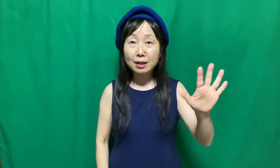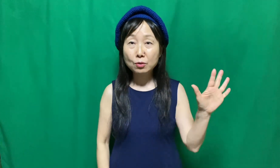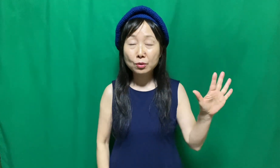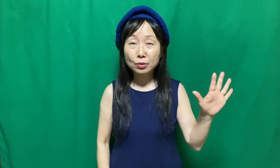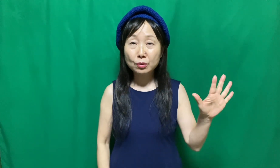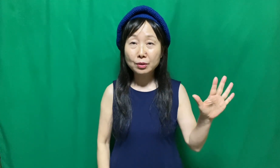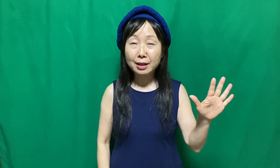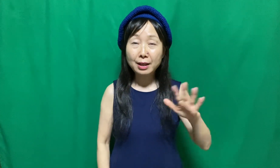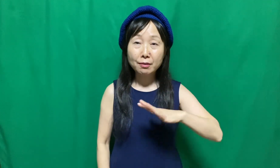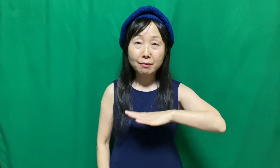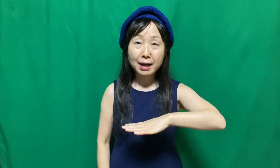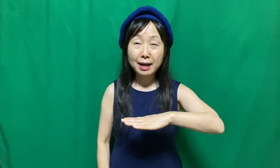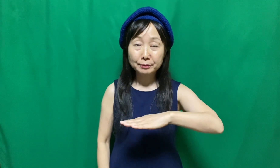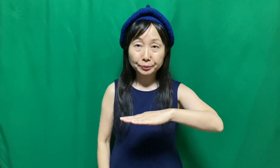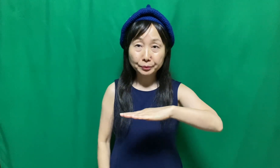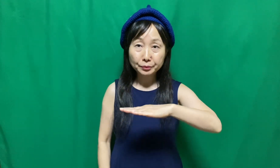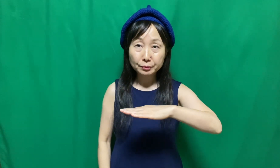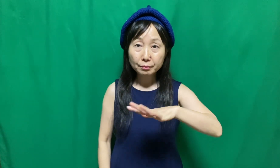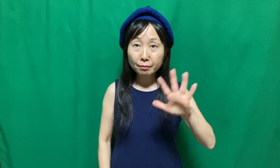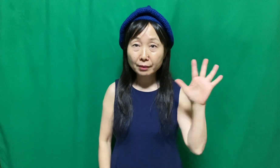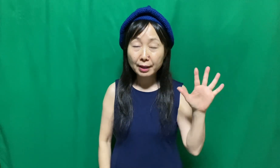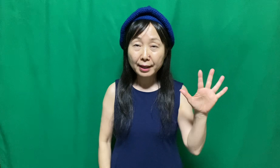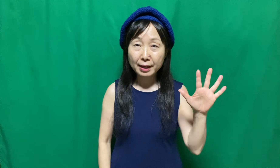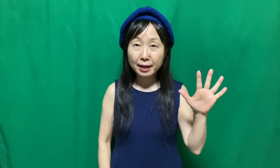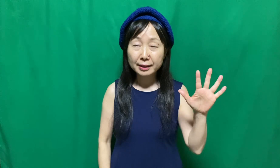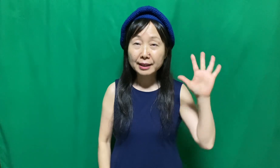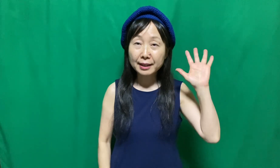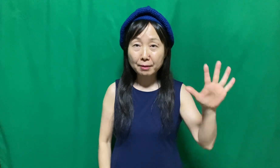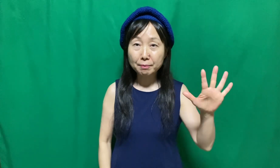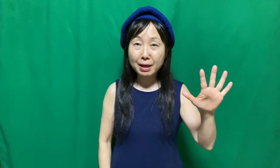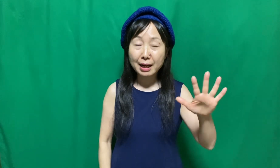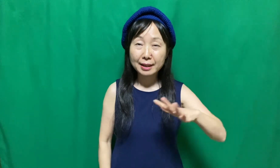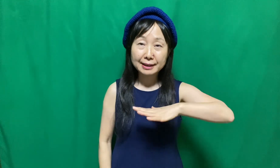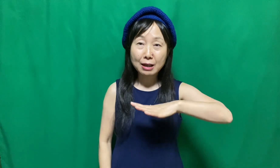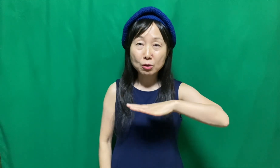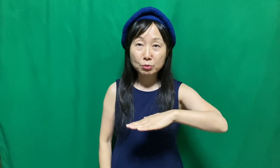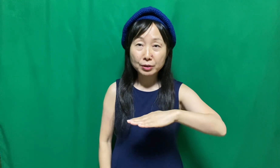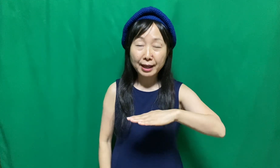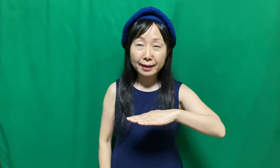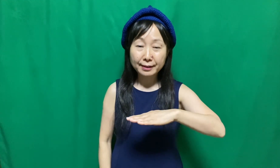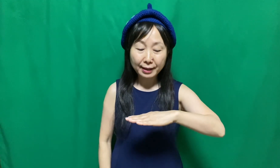方の手は、ね、じゃんけんパー、下を向けて、